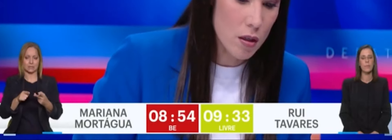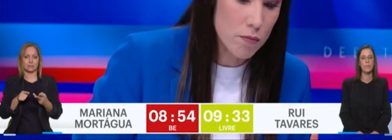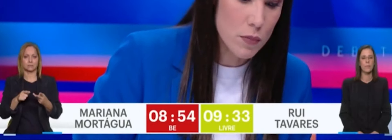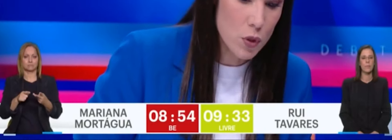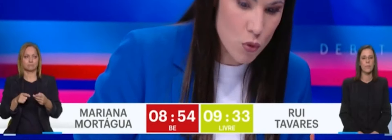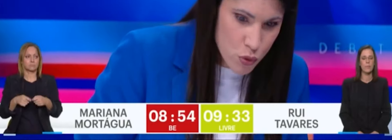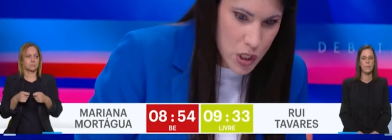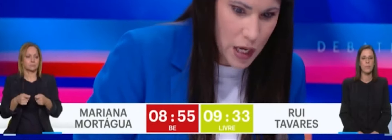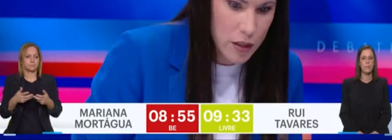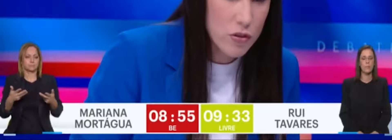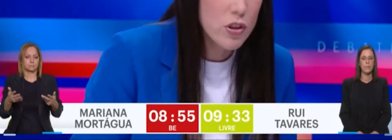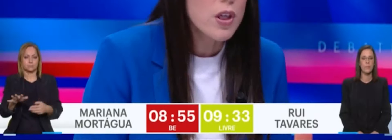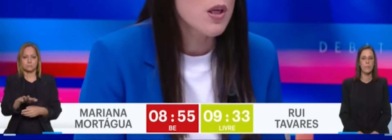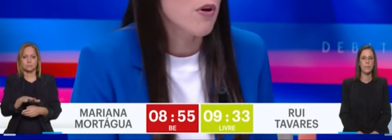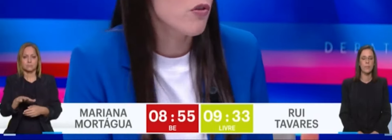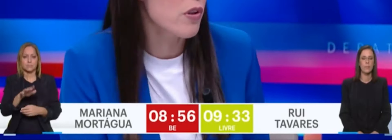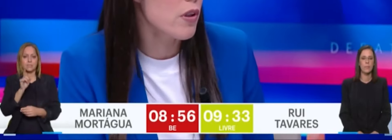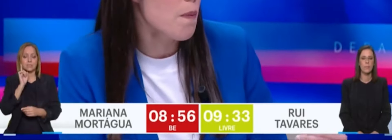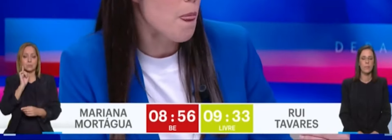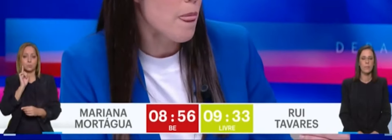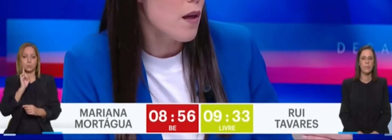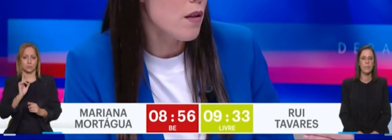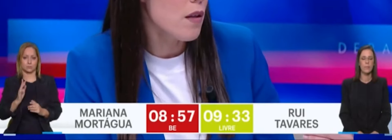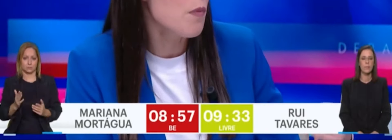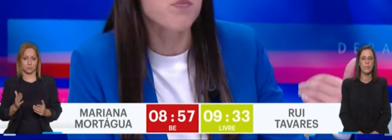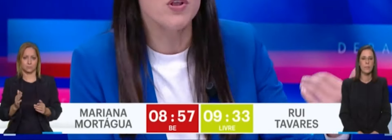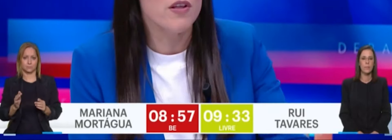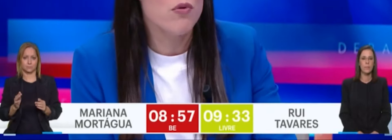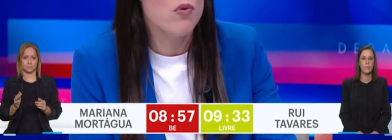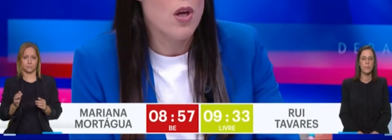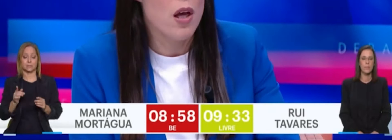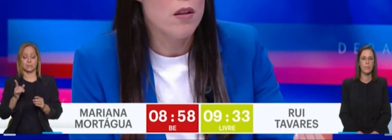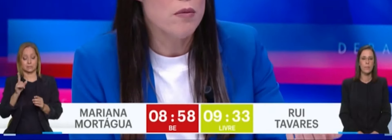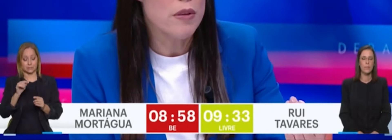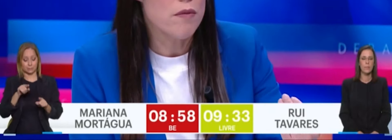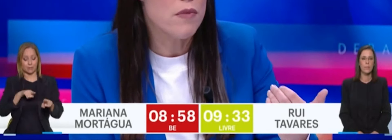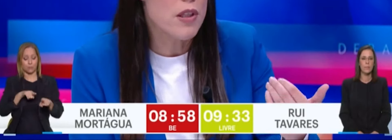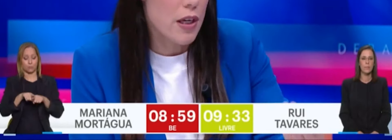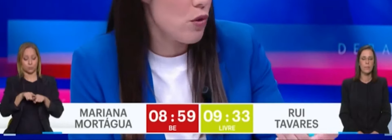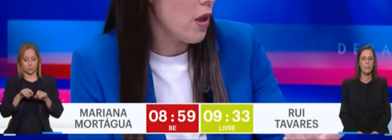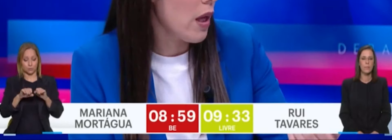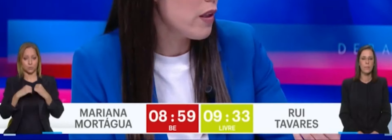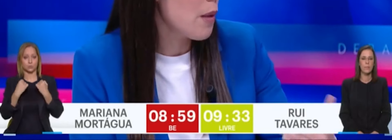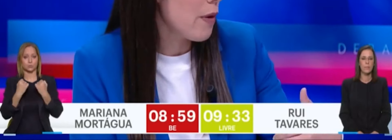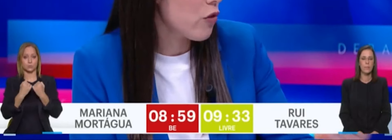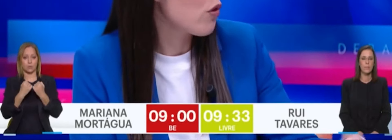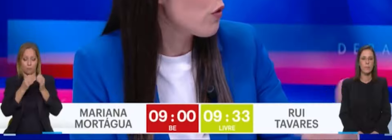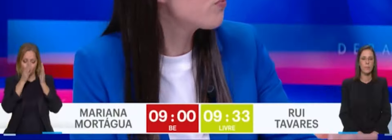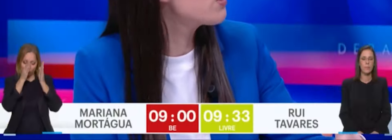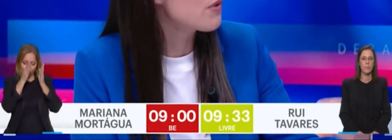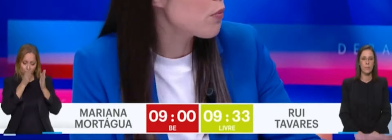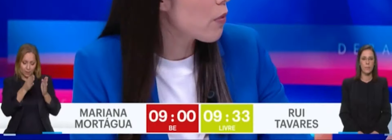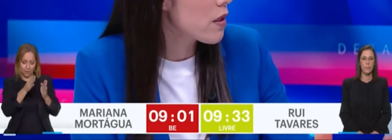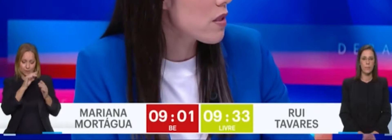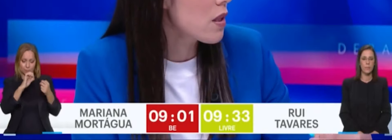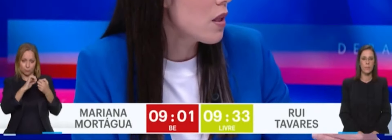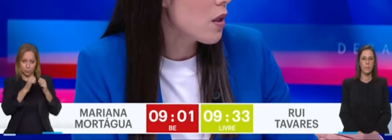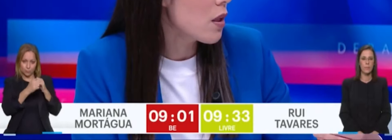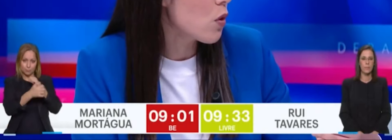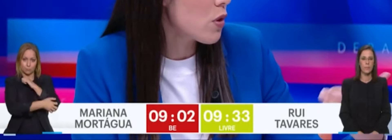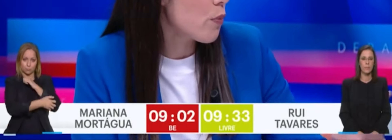eh cruciais eu acho que e de política social direcionado e capaz de resolver o problema da